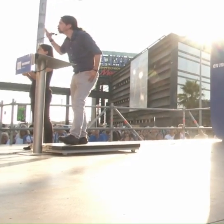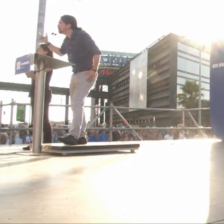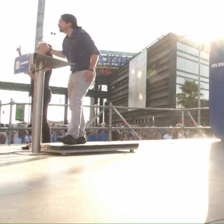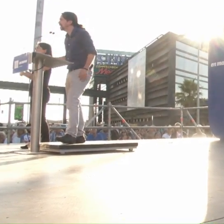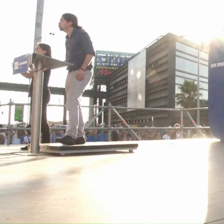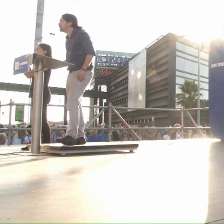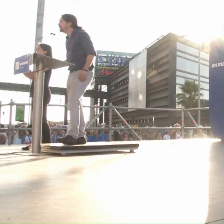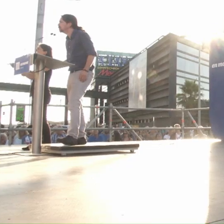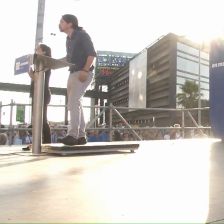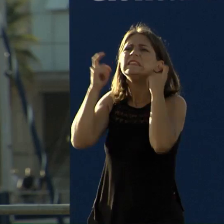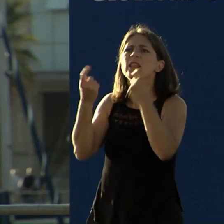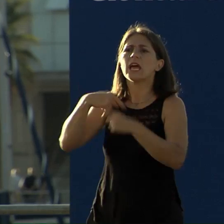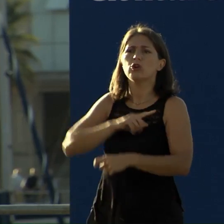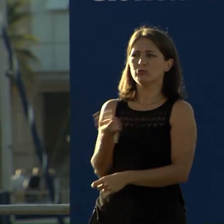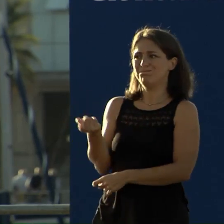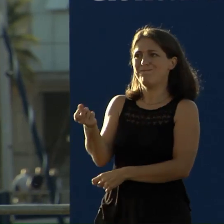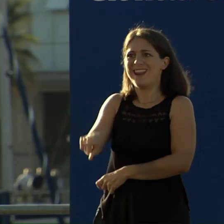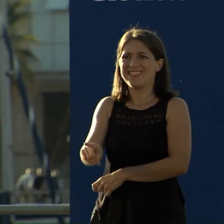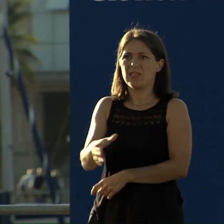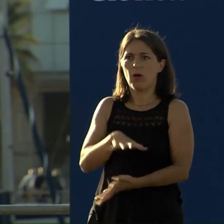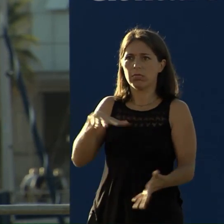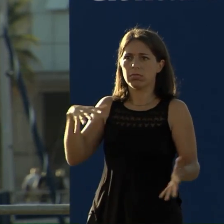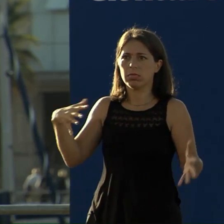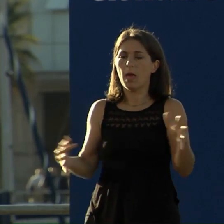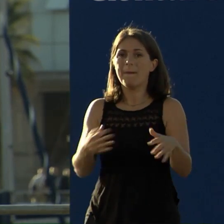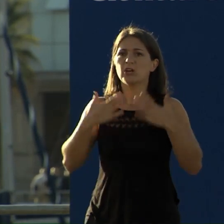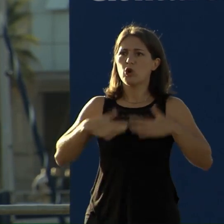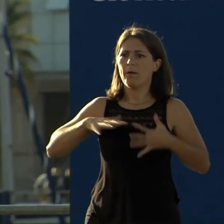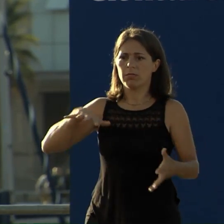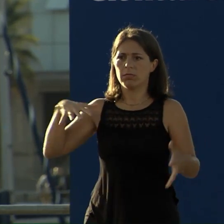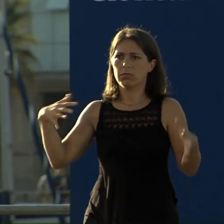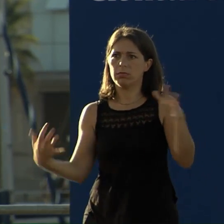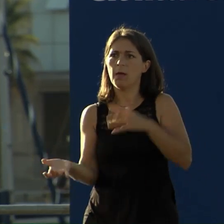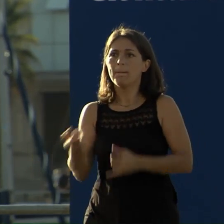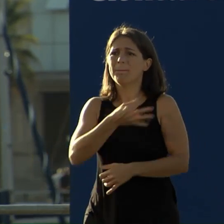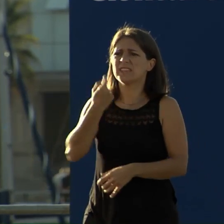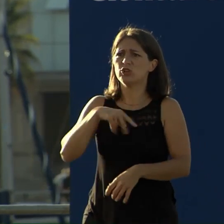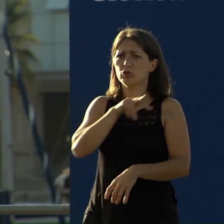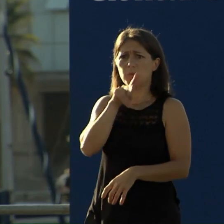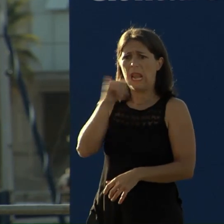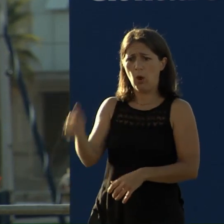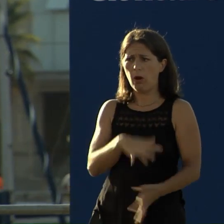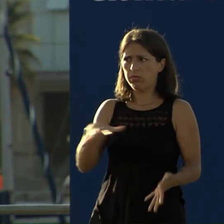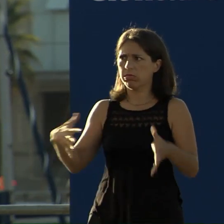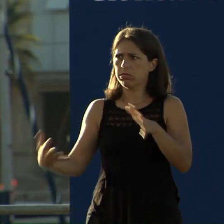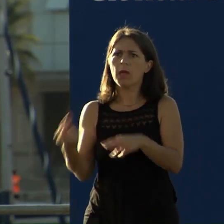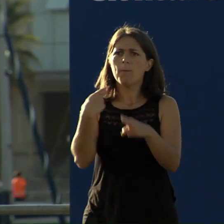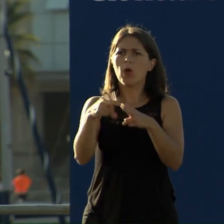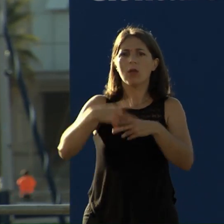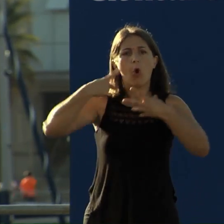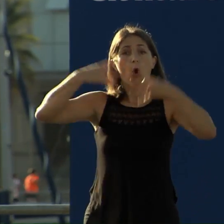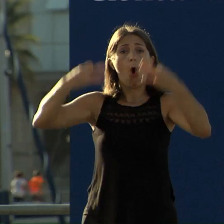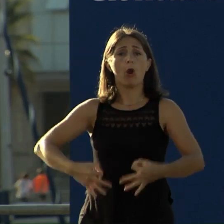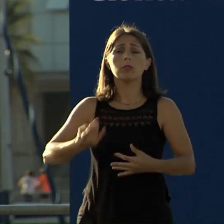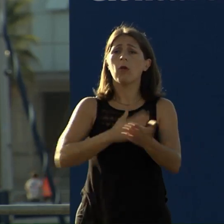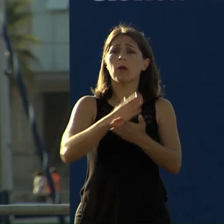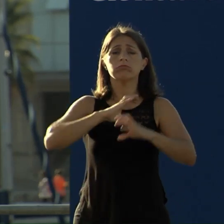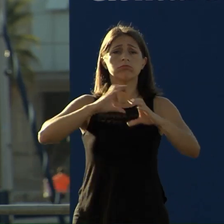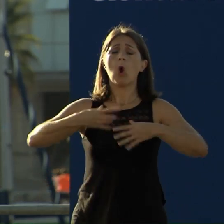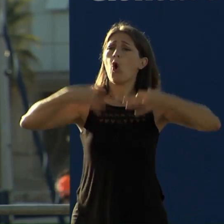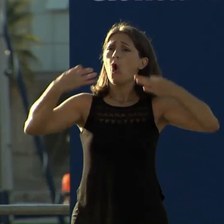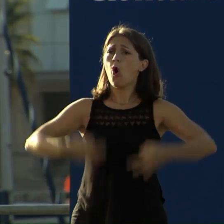quiere que nos parezcamos a ellos. Quiere que invistamos como ellos. Que hablemos como ellos. Que seamos políticamente correctos en los medios de